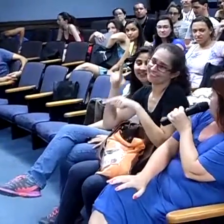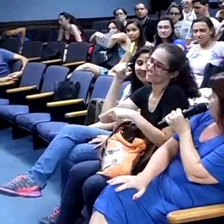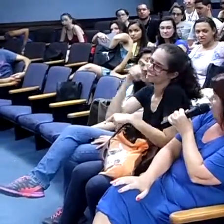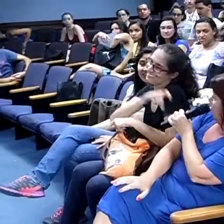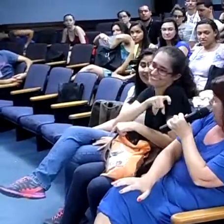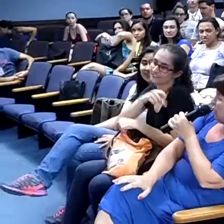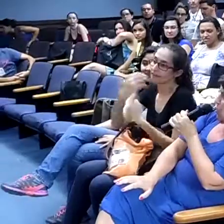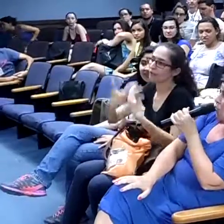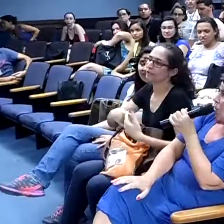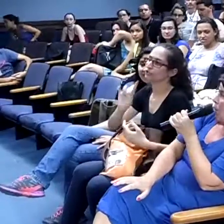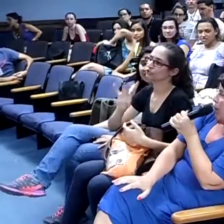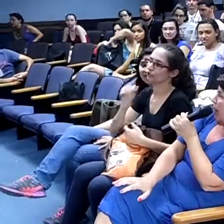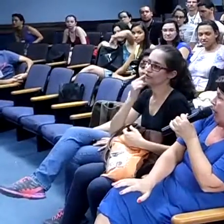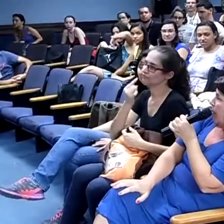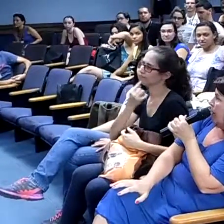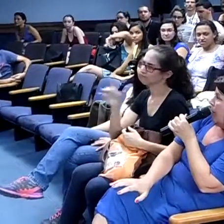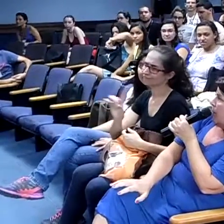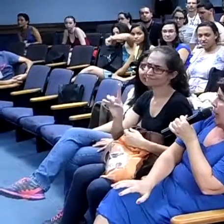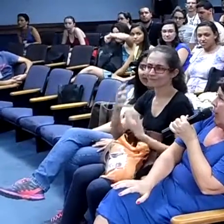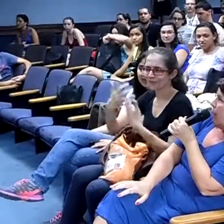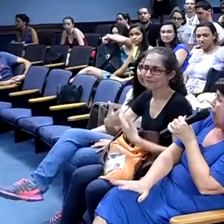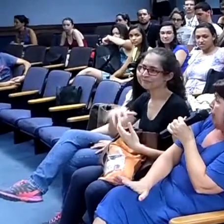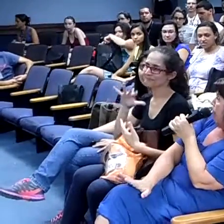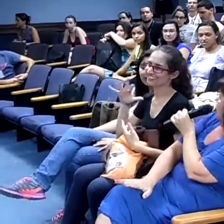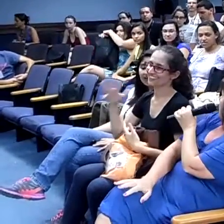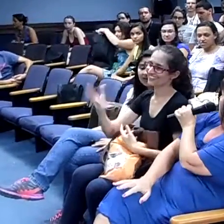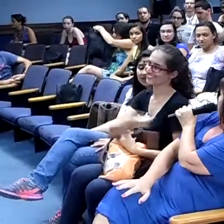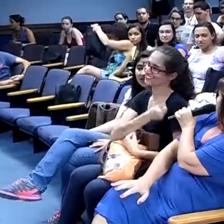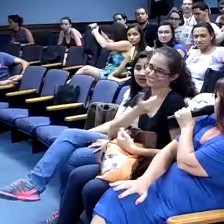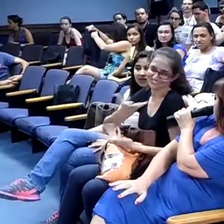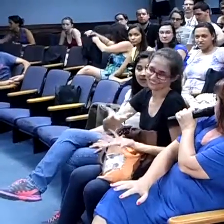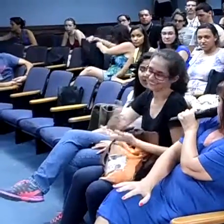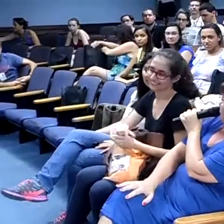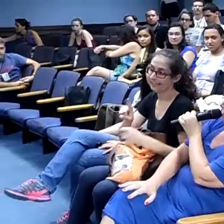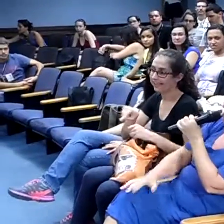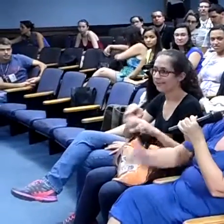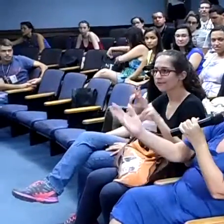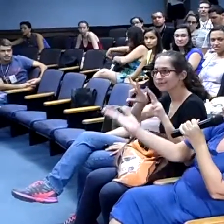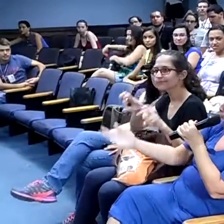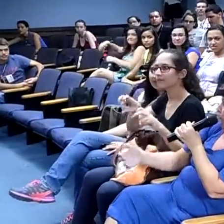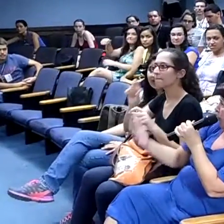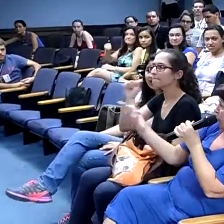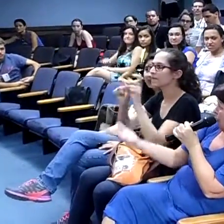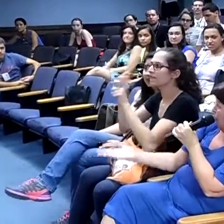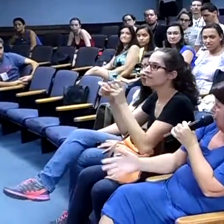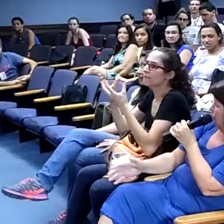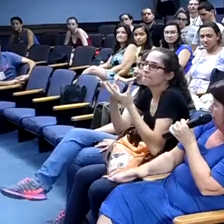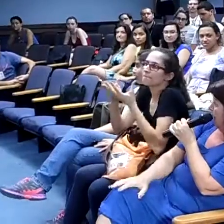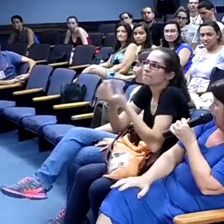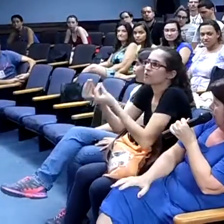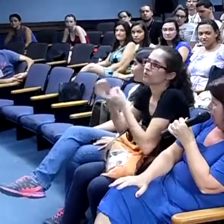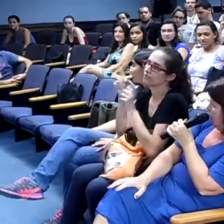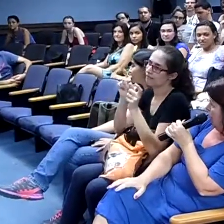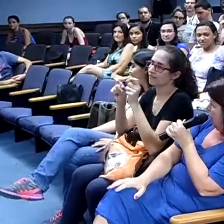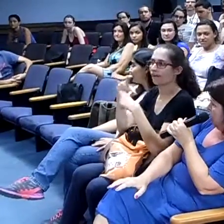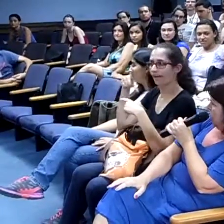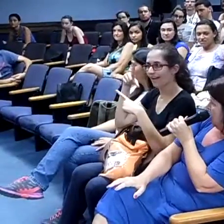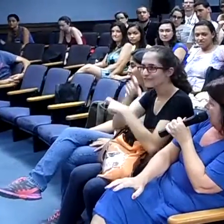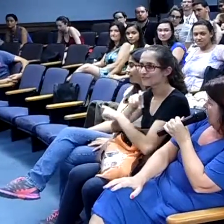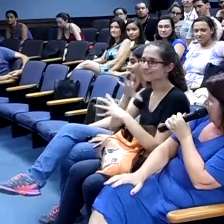é complexo só para a Fran, é complexo para todo mundo, é muita palavra para todo mundo, né?